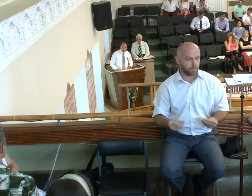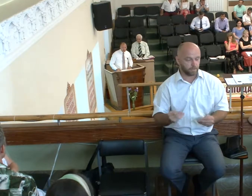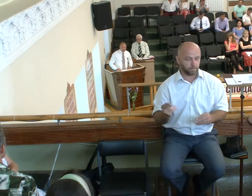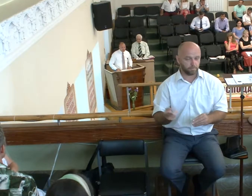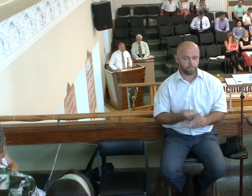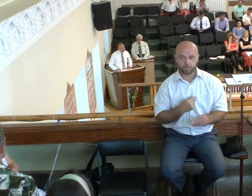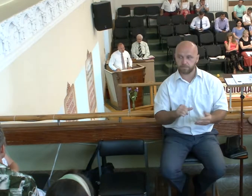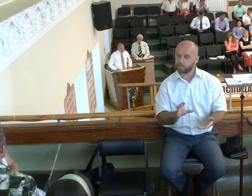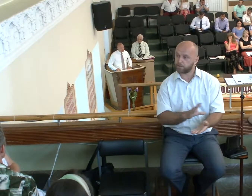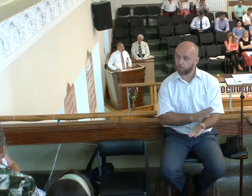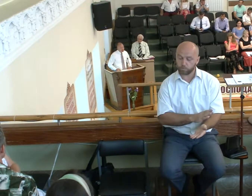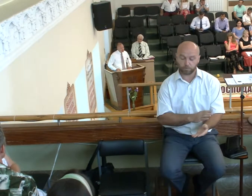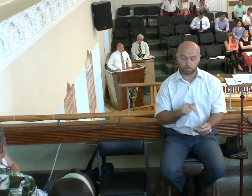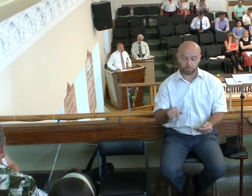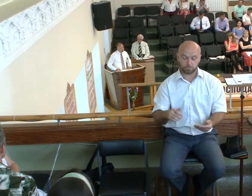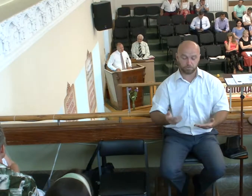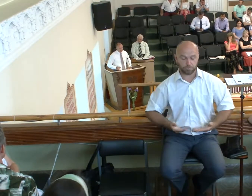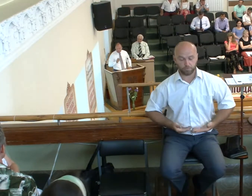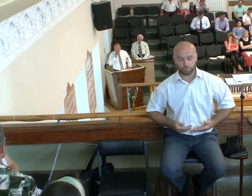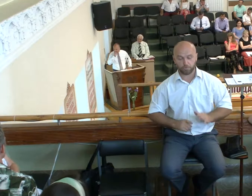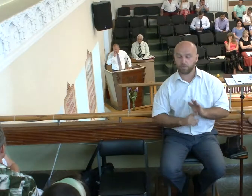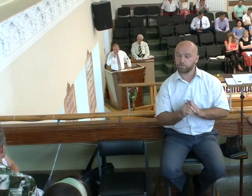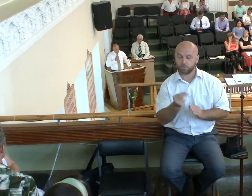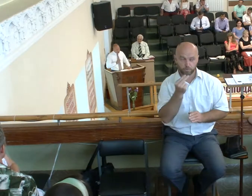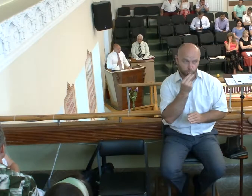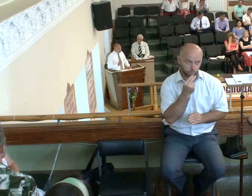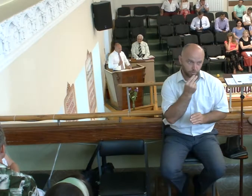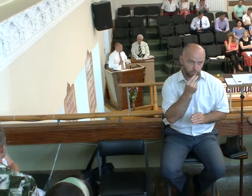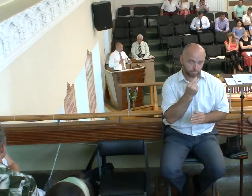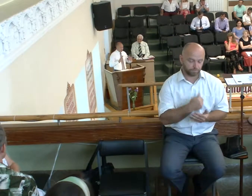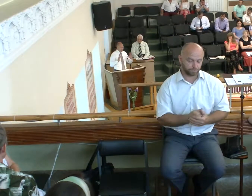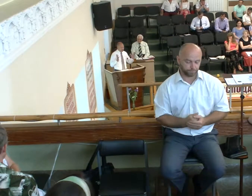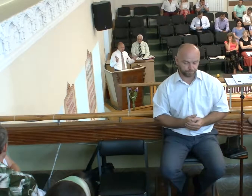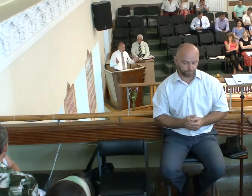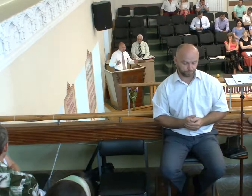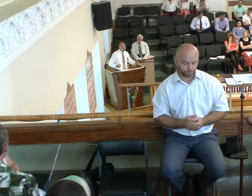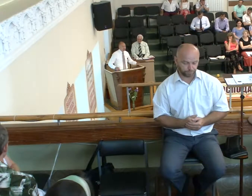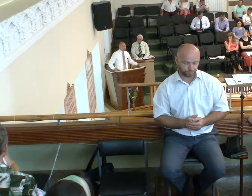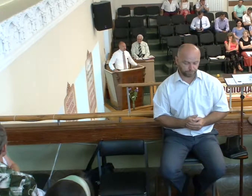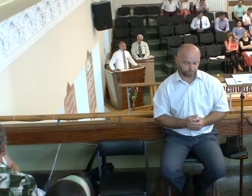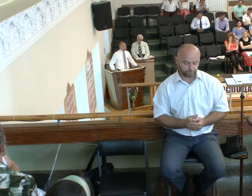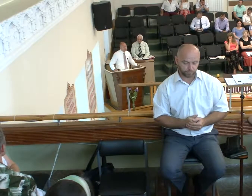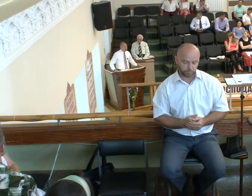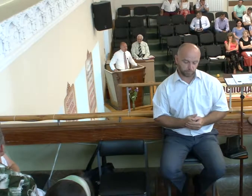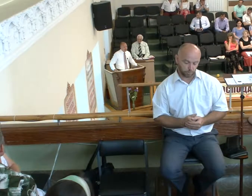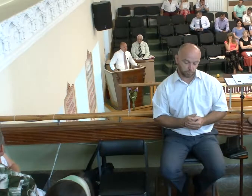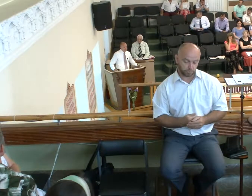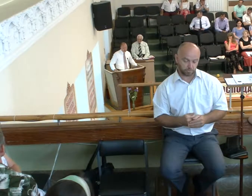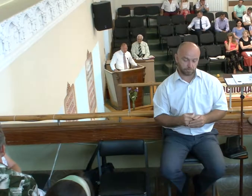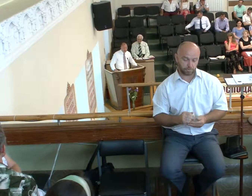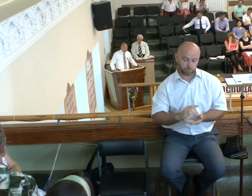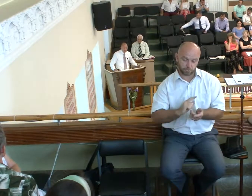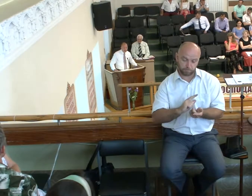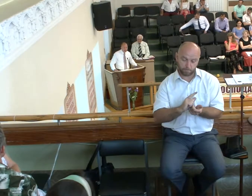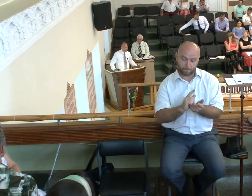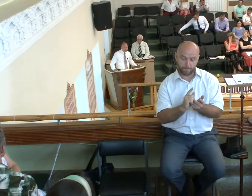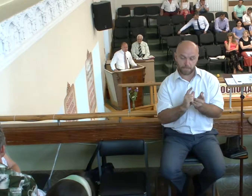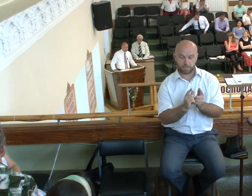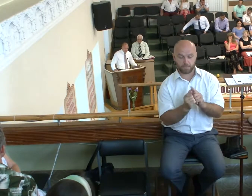наркотиков. Он живой, начал кушать. Уже стал похожим на